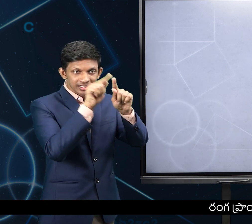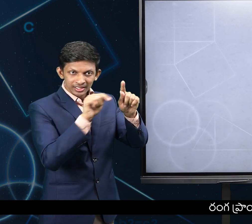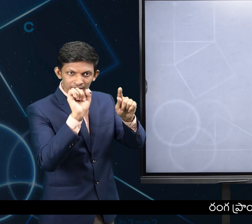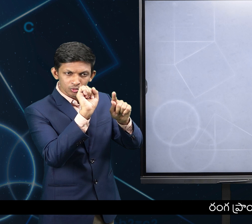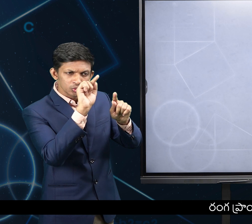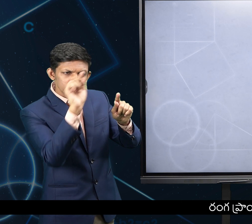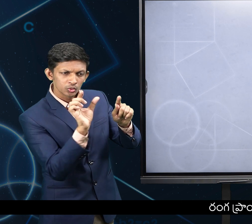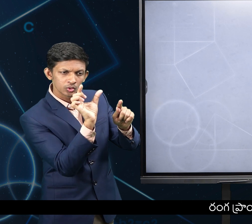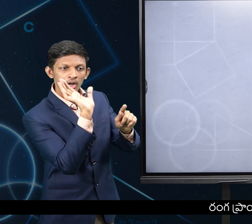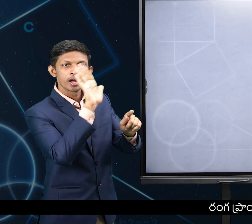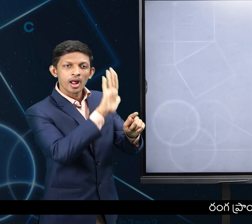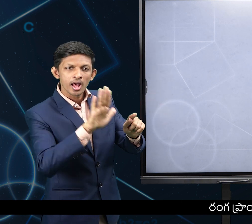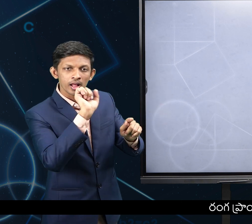రంగ ప్రాంతం.